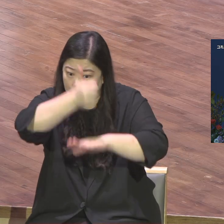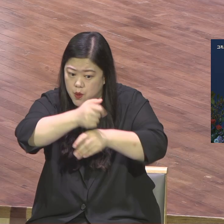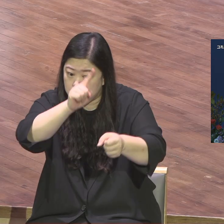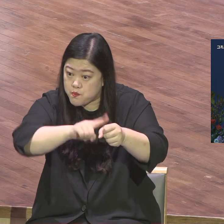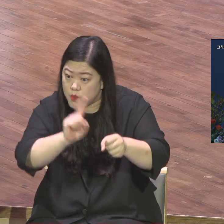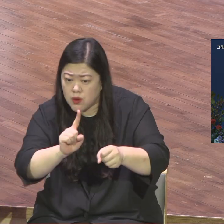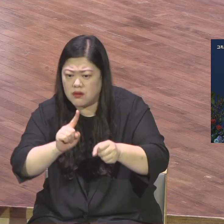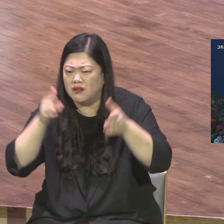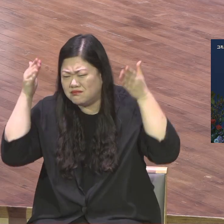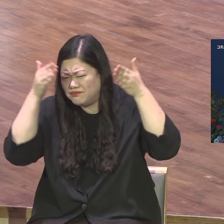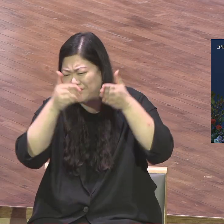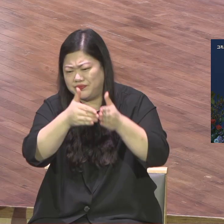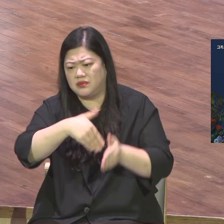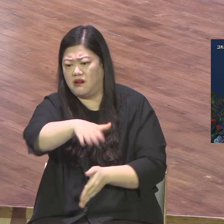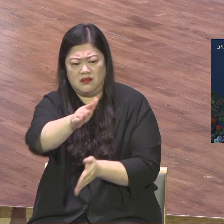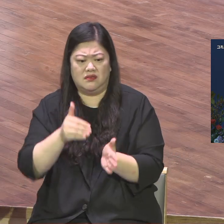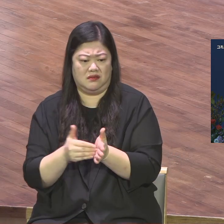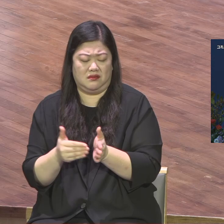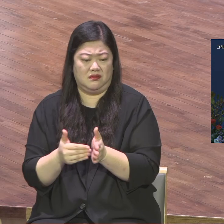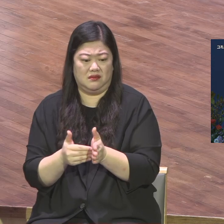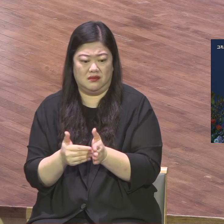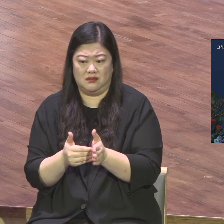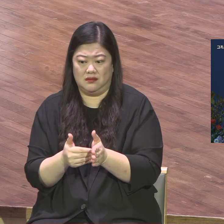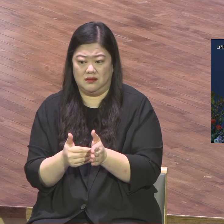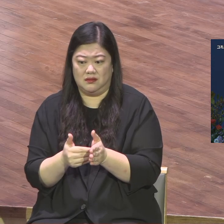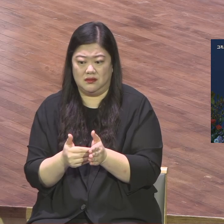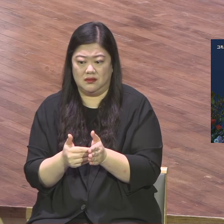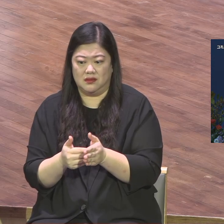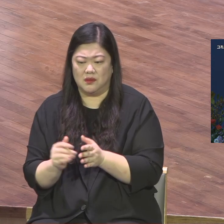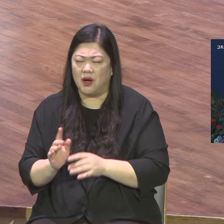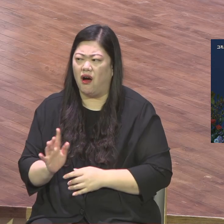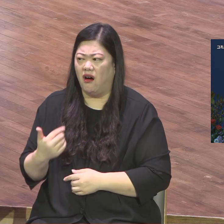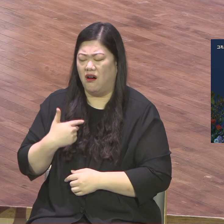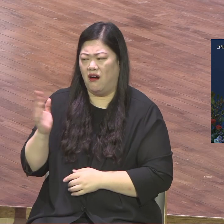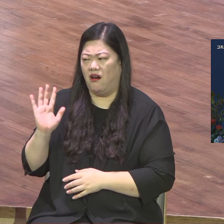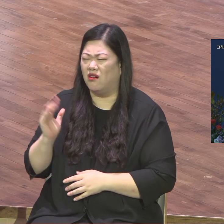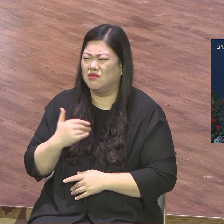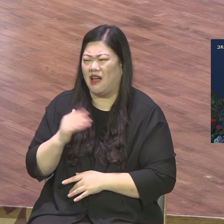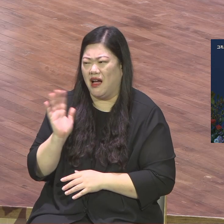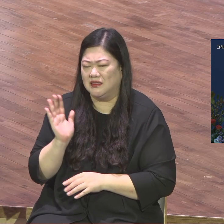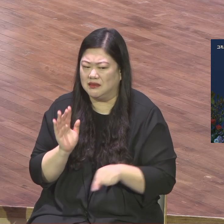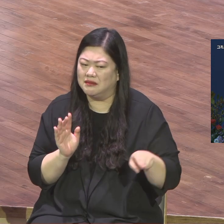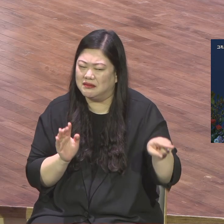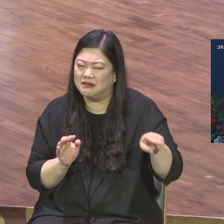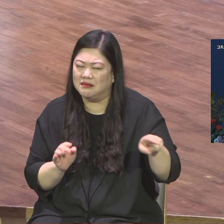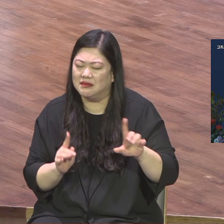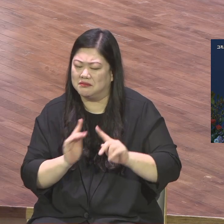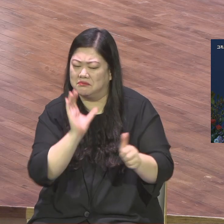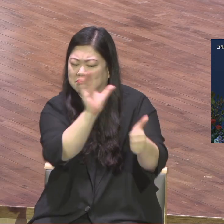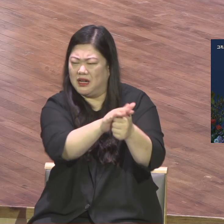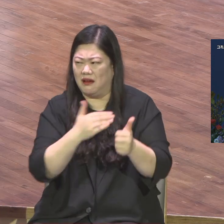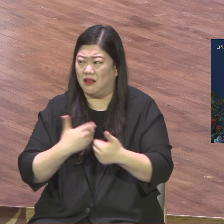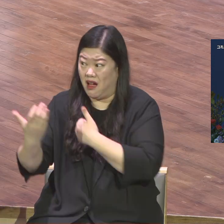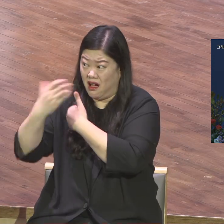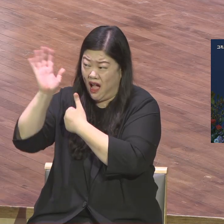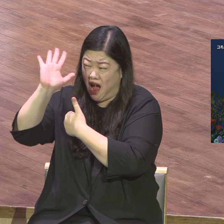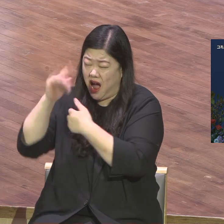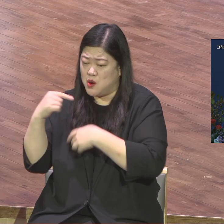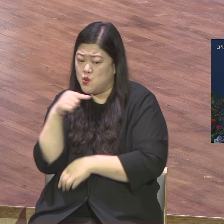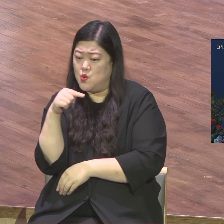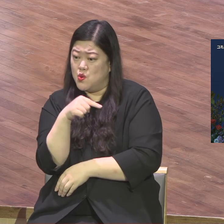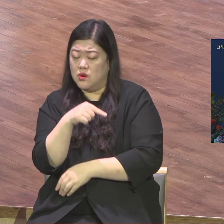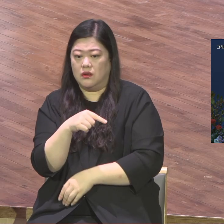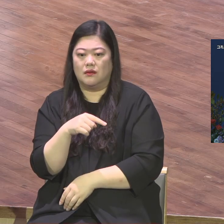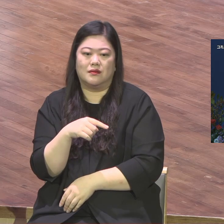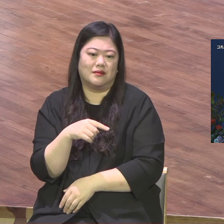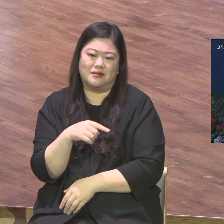이것을 위해서 여러분들 한 분 한 분의 역할이 너무 중요합니다. 오늘 제목이 그리스도의